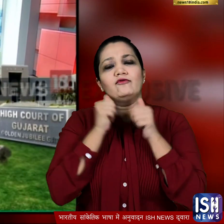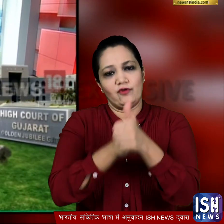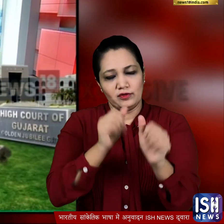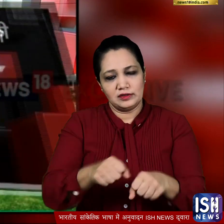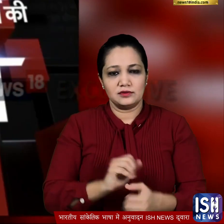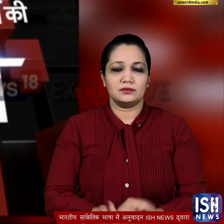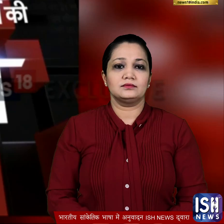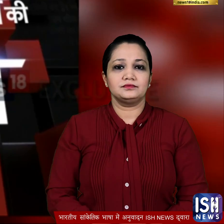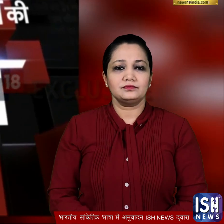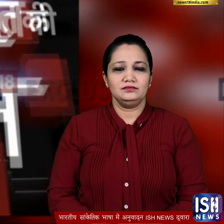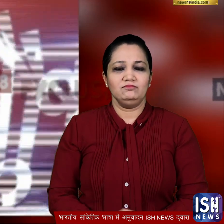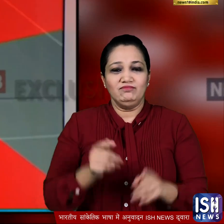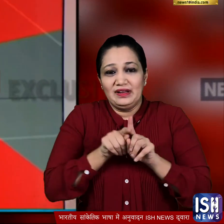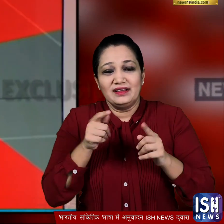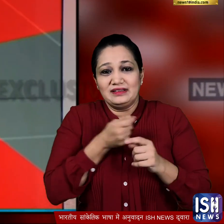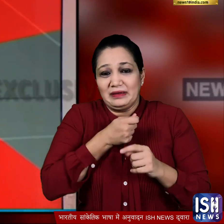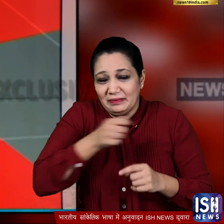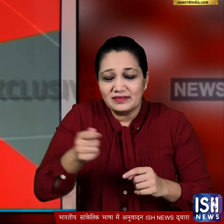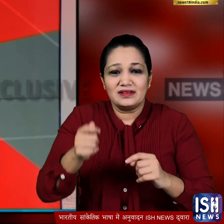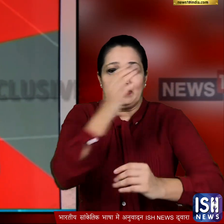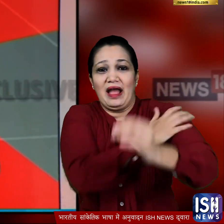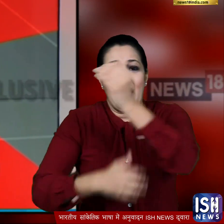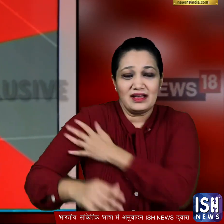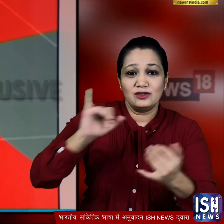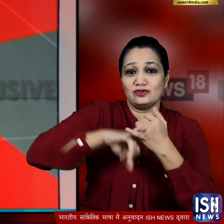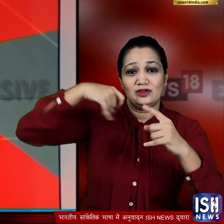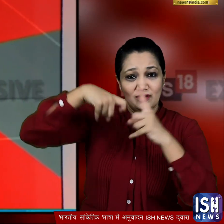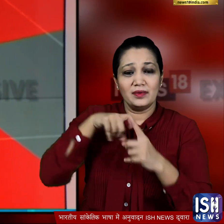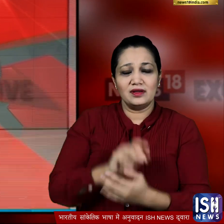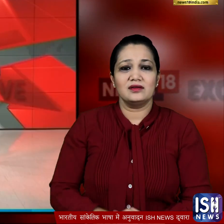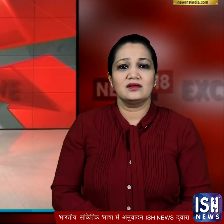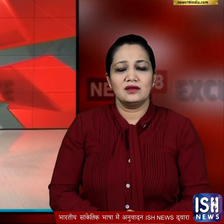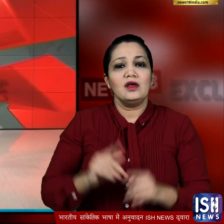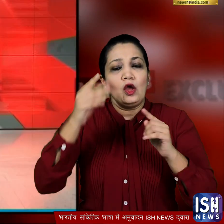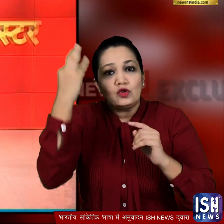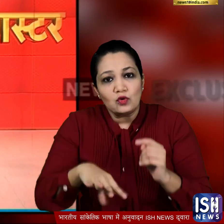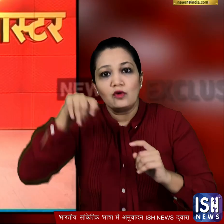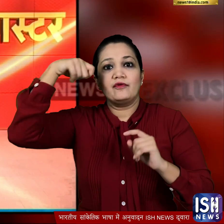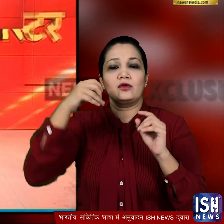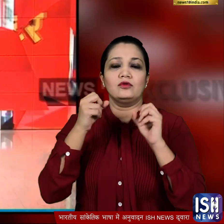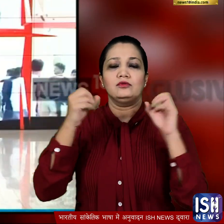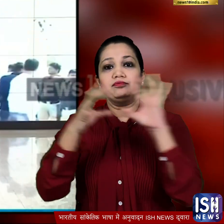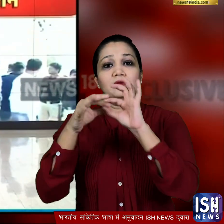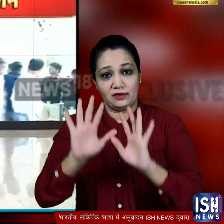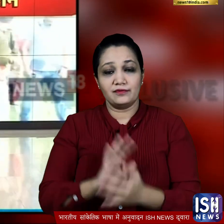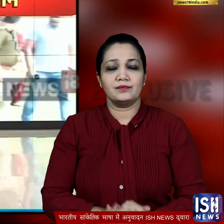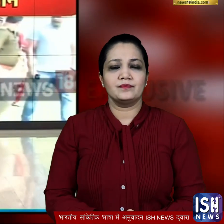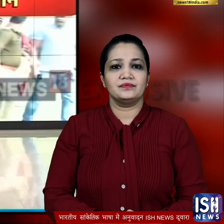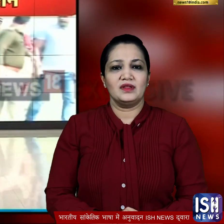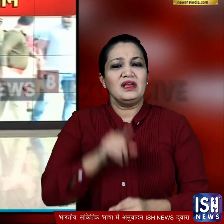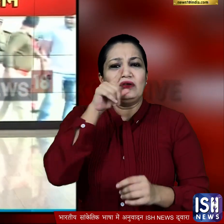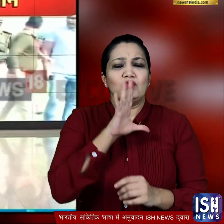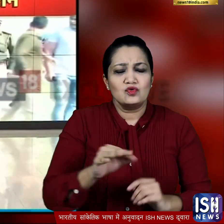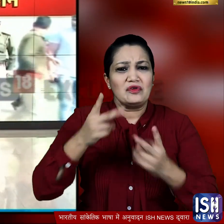कोशिश की जाएगी। हत्या के आरोप में गिरफ्तार पहलवान सुशील कुमार से जुड़ा एक नया वीडियो सामने आया, जिससे साफ होता